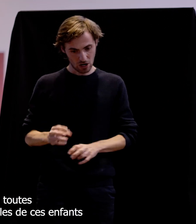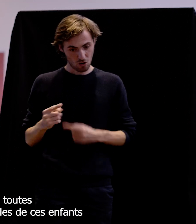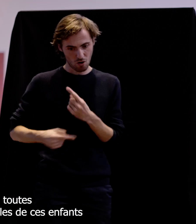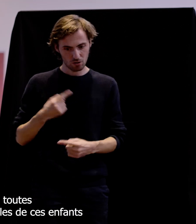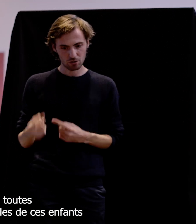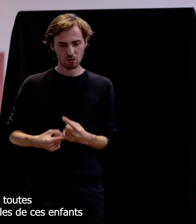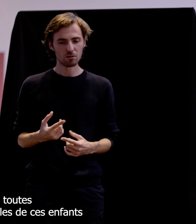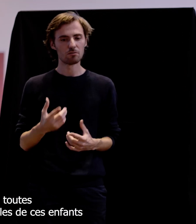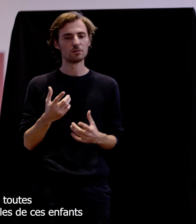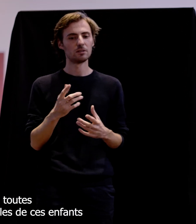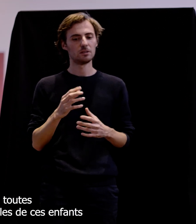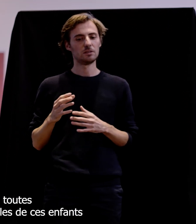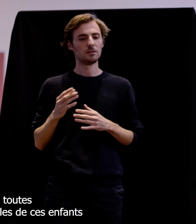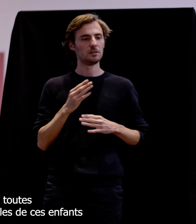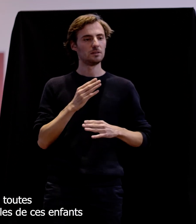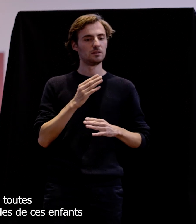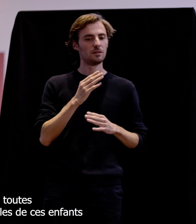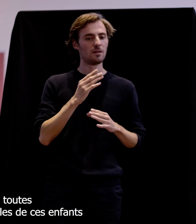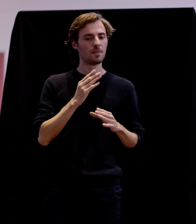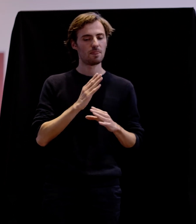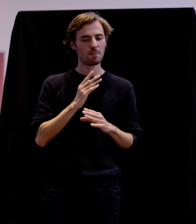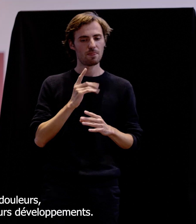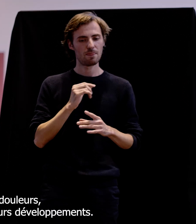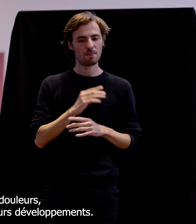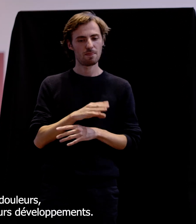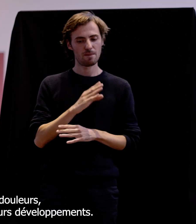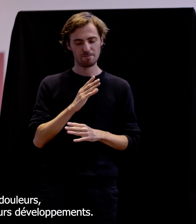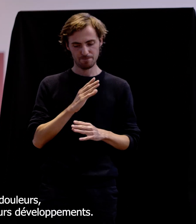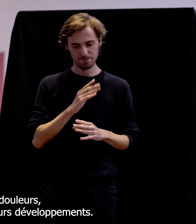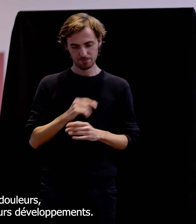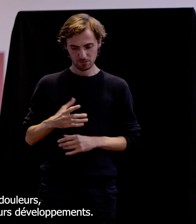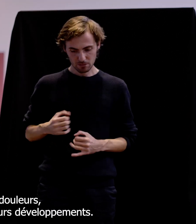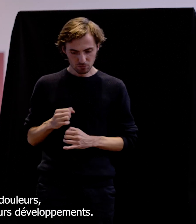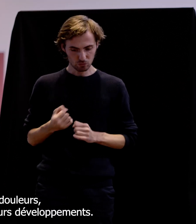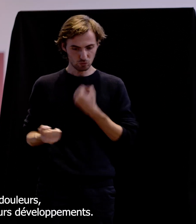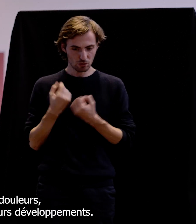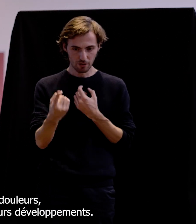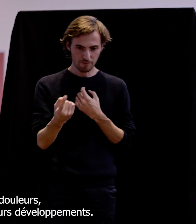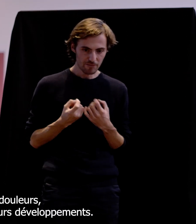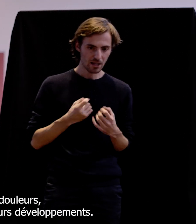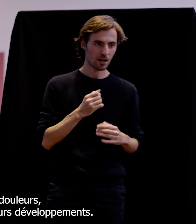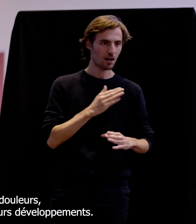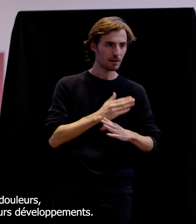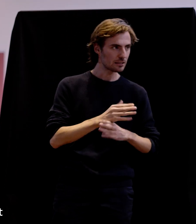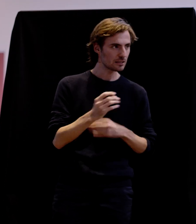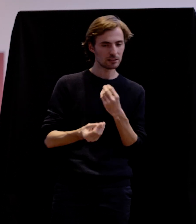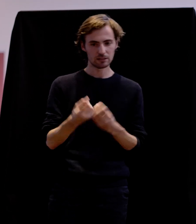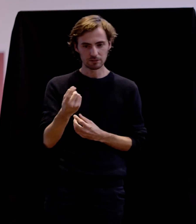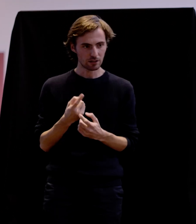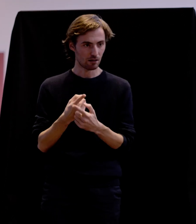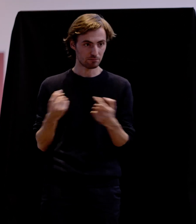le profil de toutes les bactéries intestinales de ces enfants et soit leur douleur, soit leur confort ou leur développement.